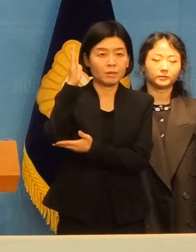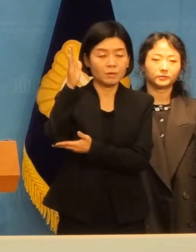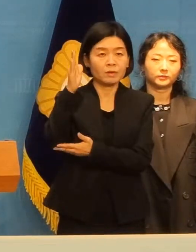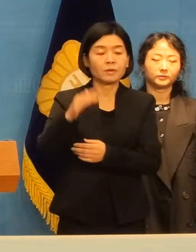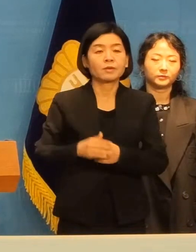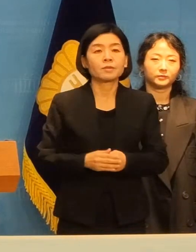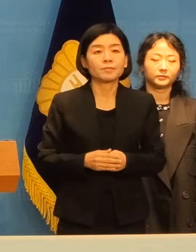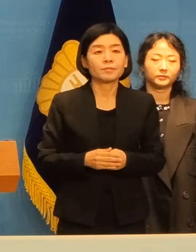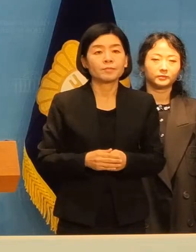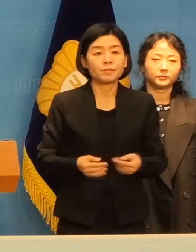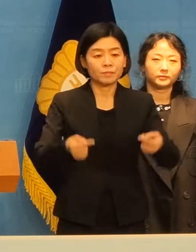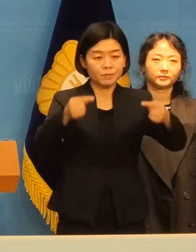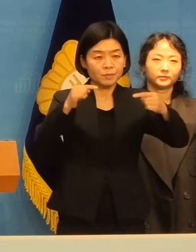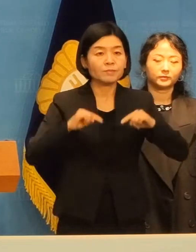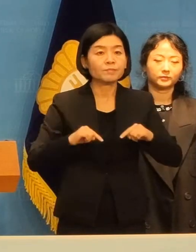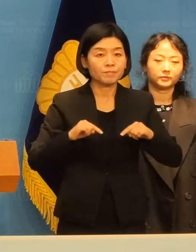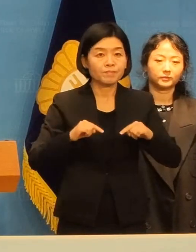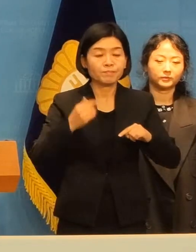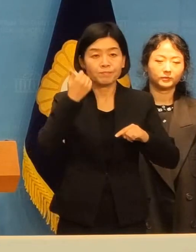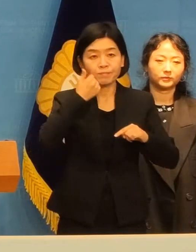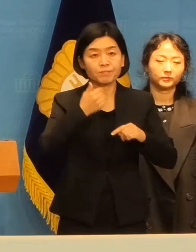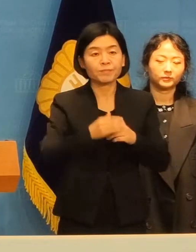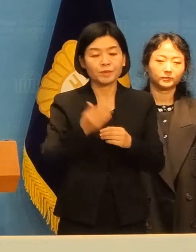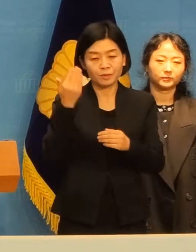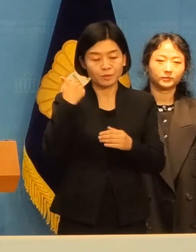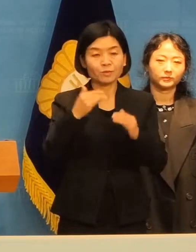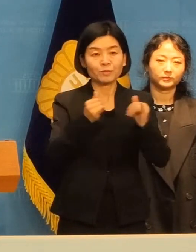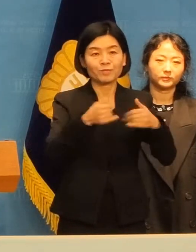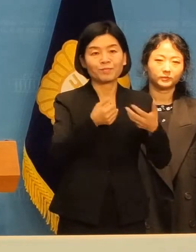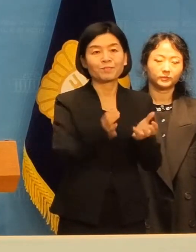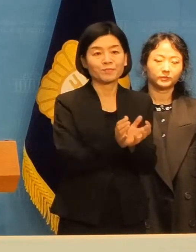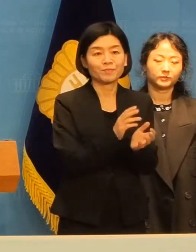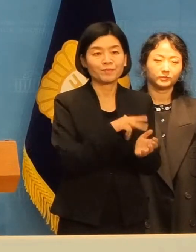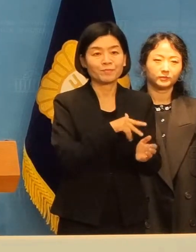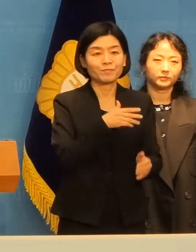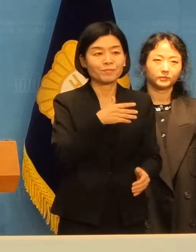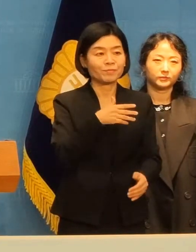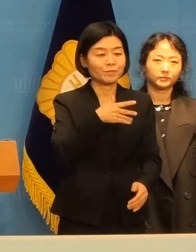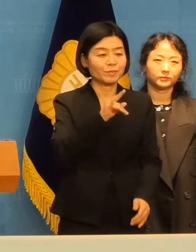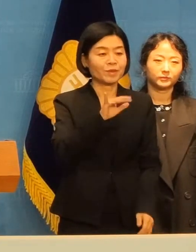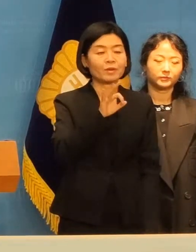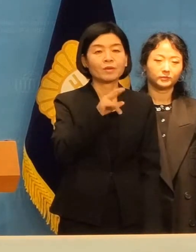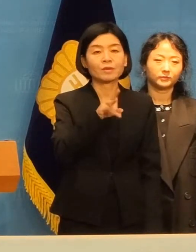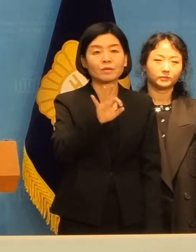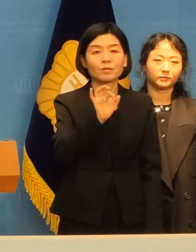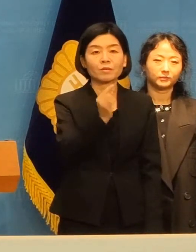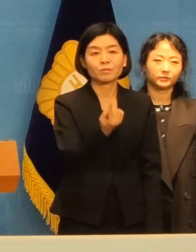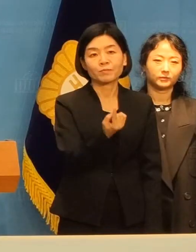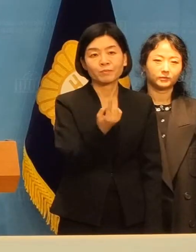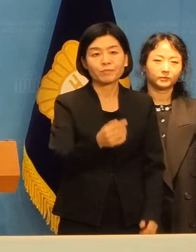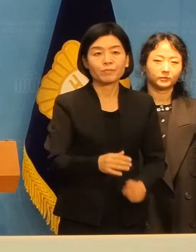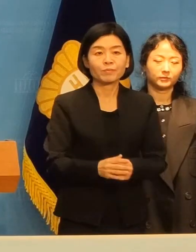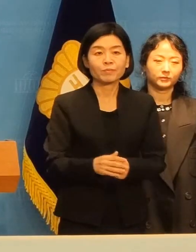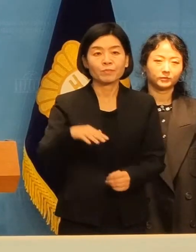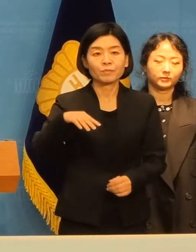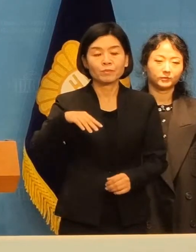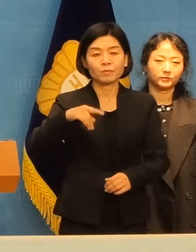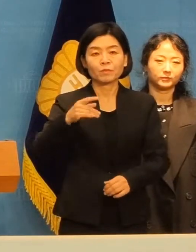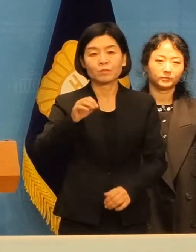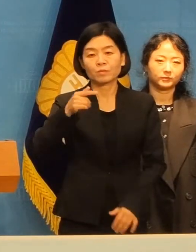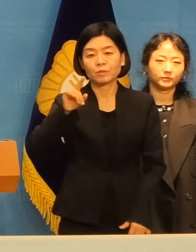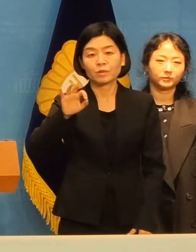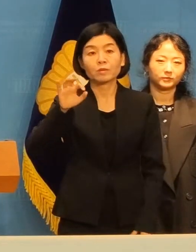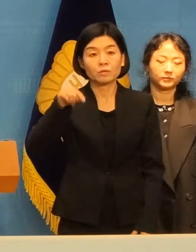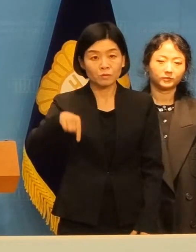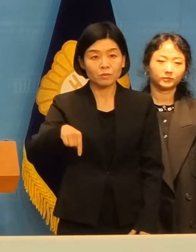함께 하신 분들은 전 국민의힘 태영호 의원님과 송광주